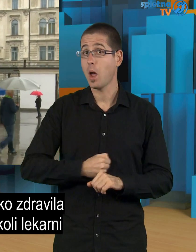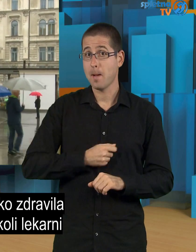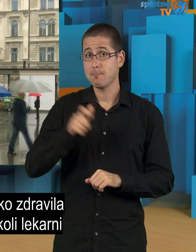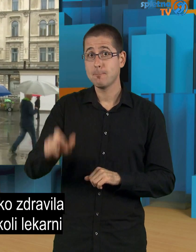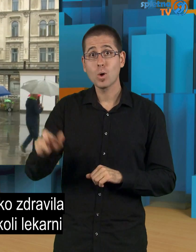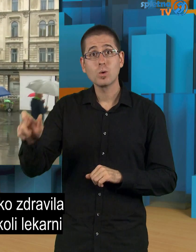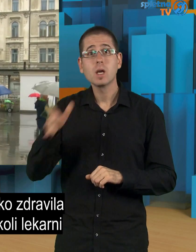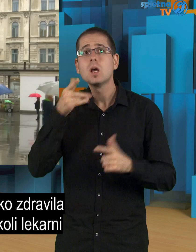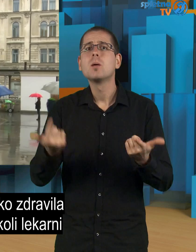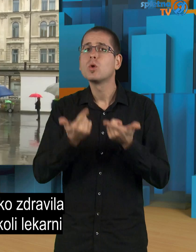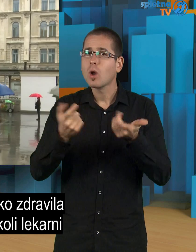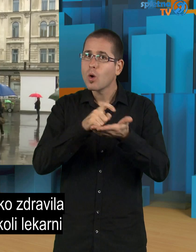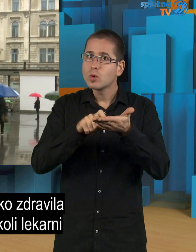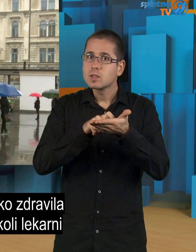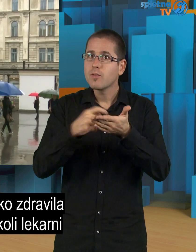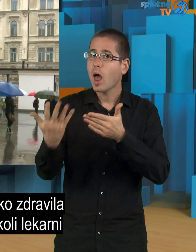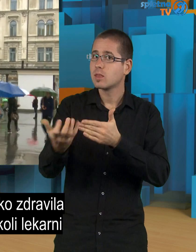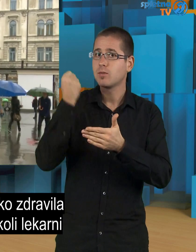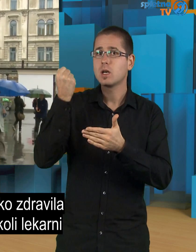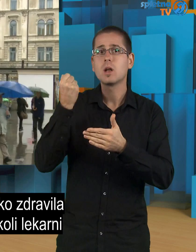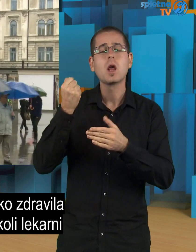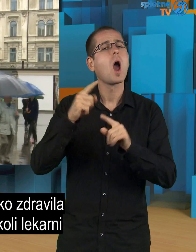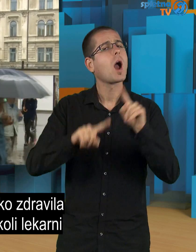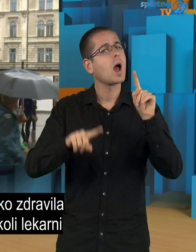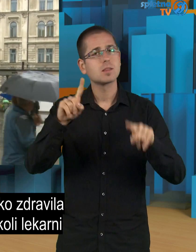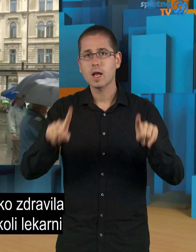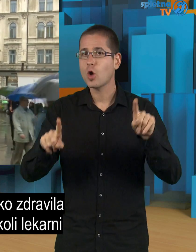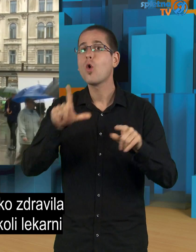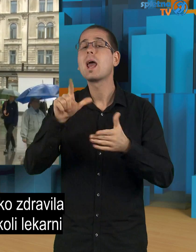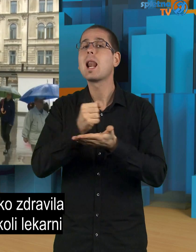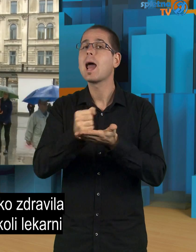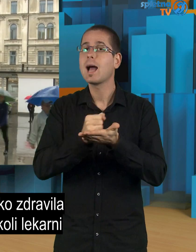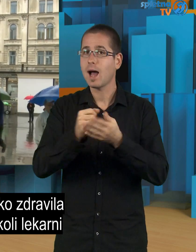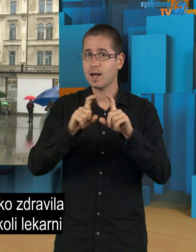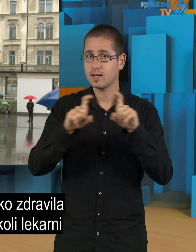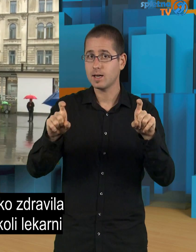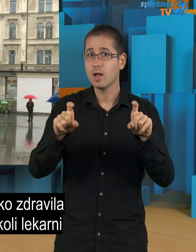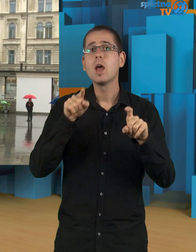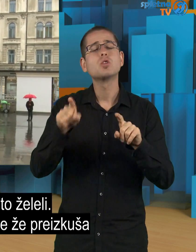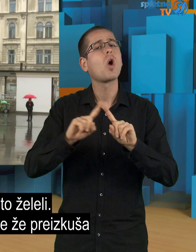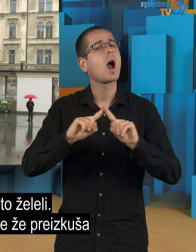Bolniki bodo lahko zdravila dvignili v katerikoli lekarni in kadarkoli bodo to želeli.